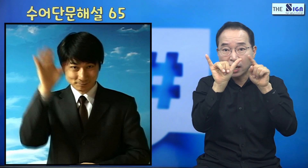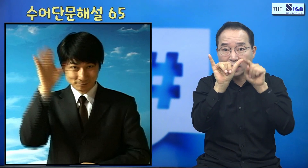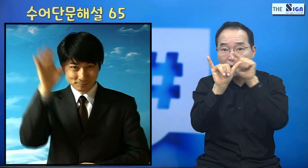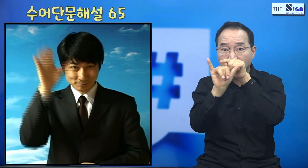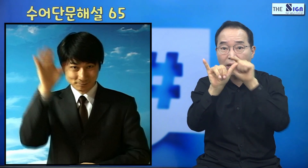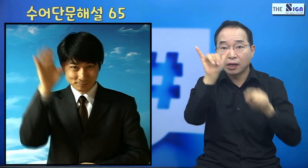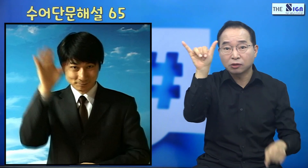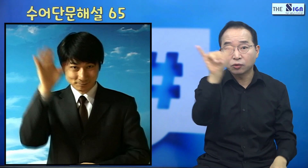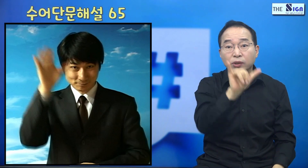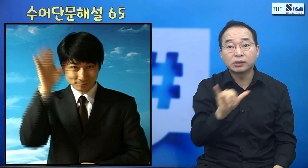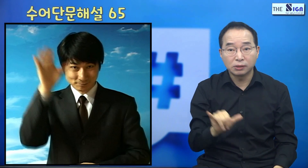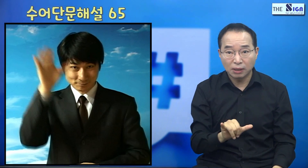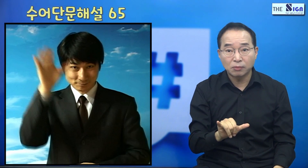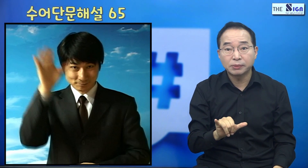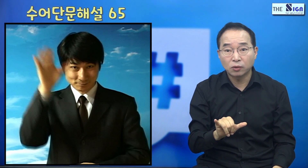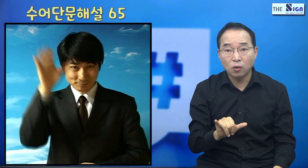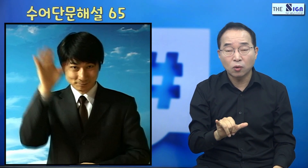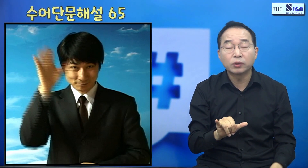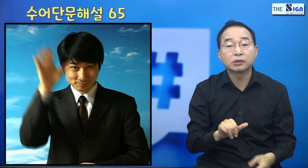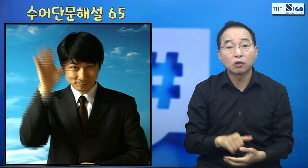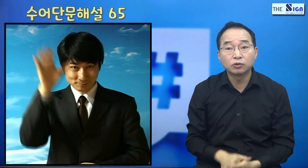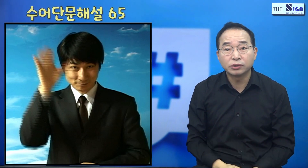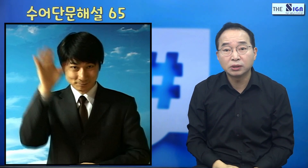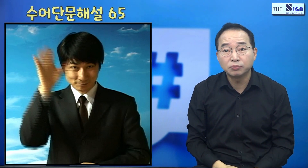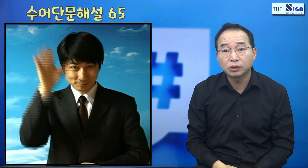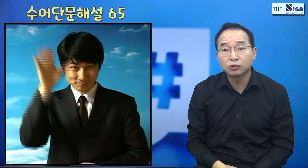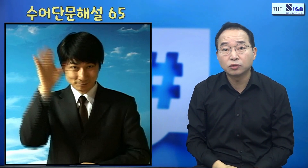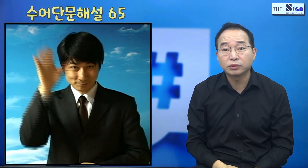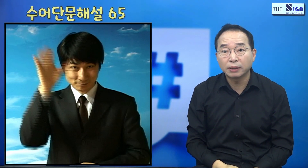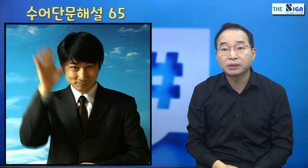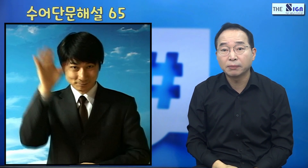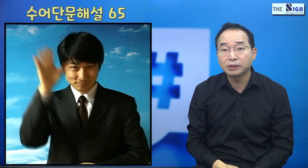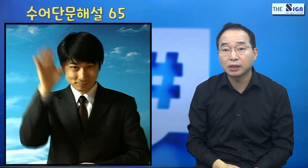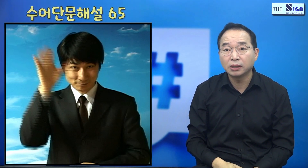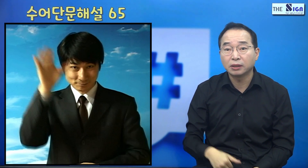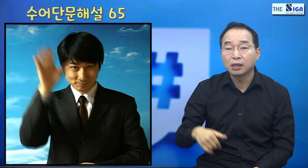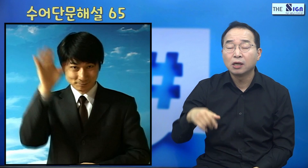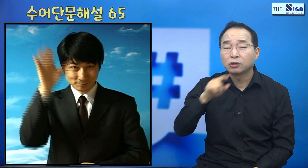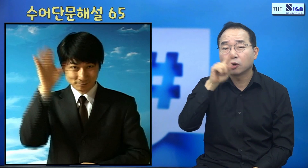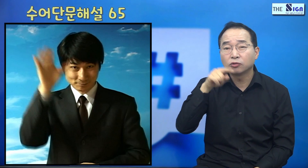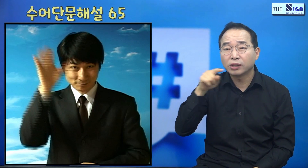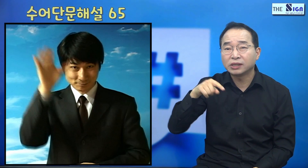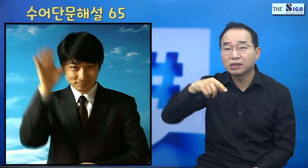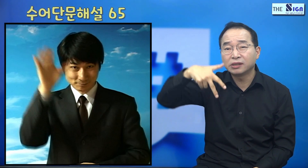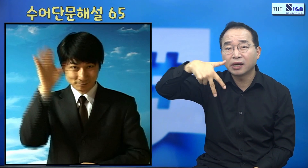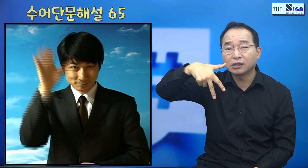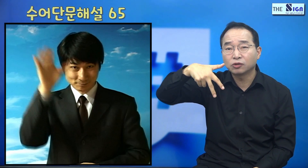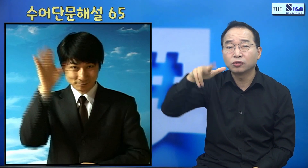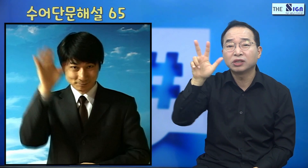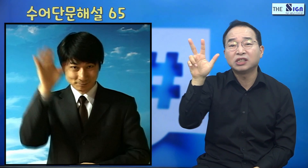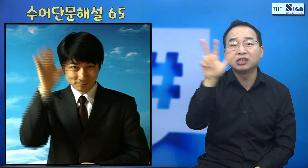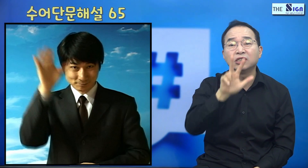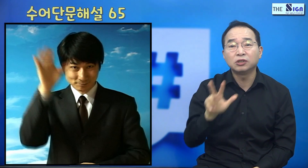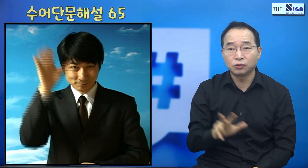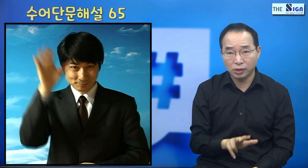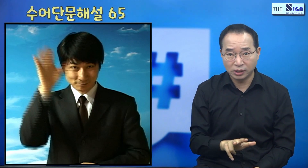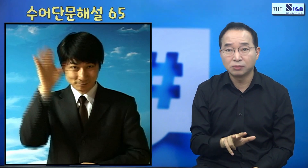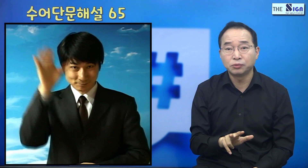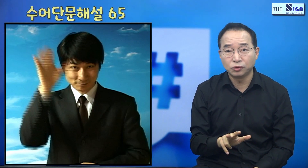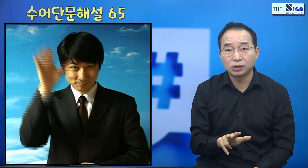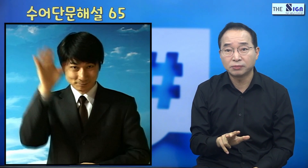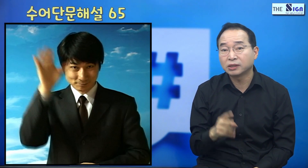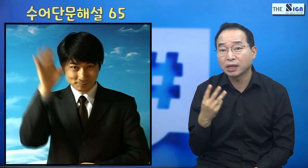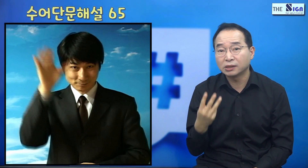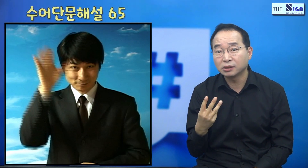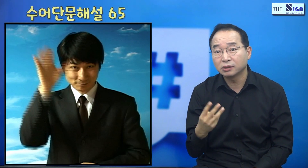이게 하나하나 해가지고 이렇게 쓰는 방법이 있고, 이렇게 전국 쓰시는 분 있고, 그 다음에 세 번째는 전국에 지읒 해가지고 지읒으로 하시는